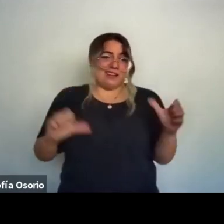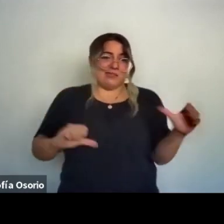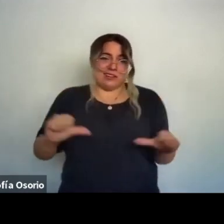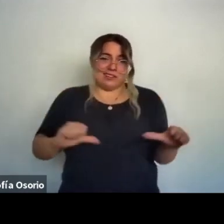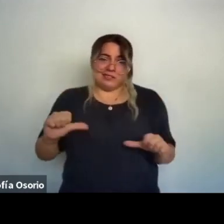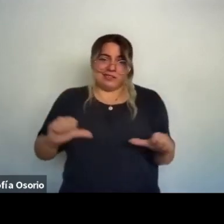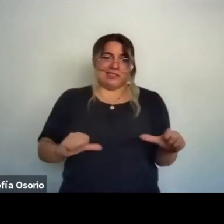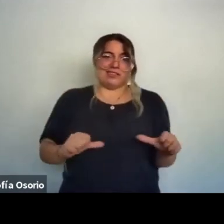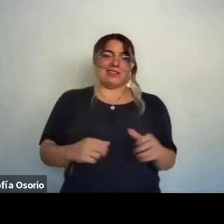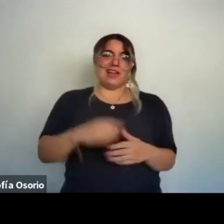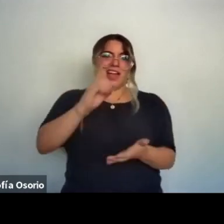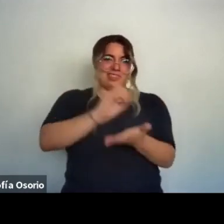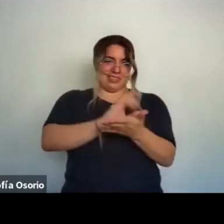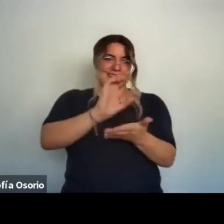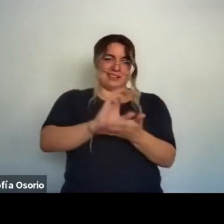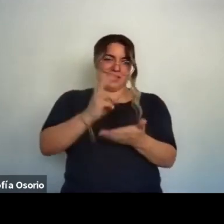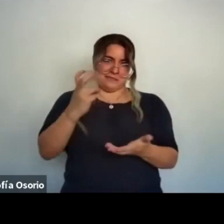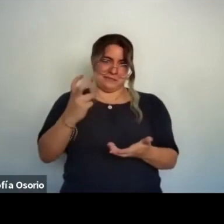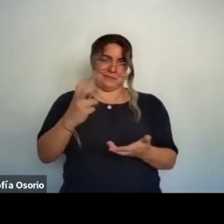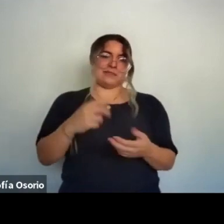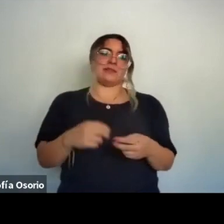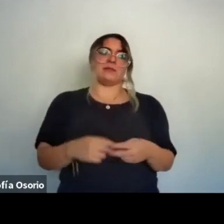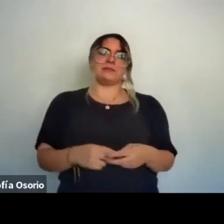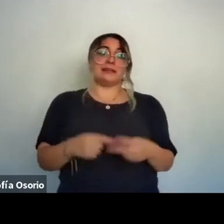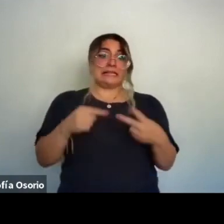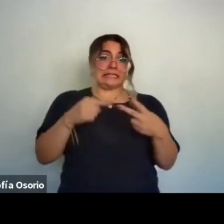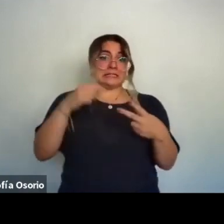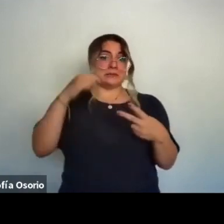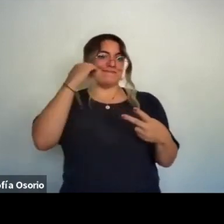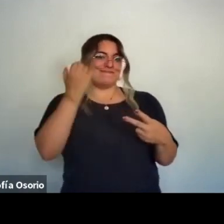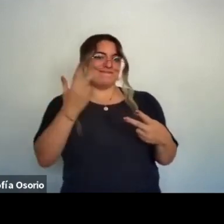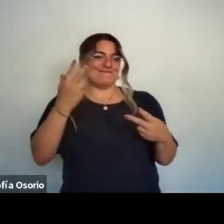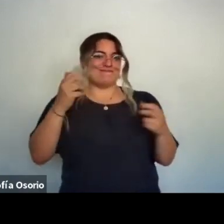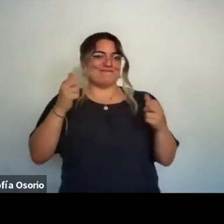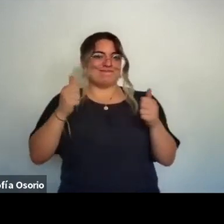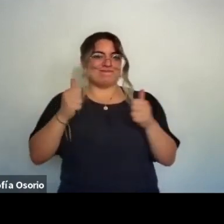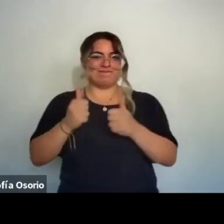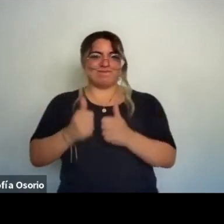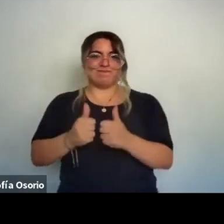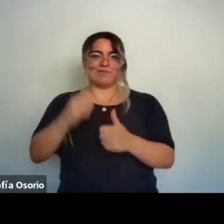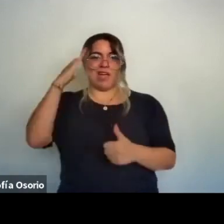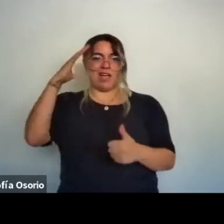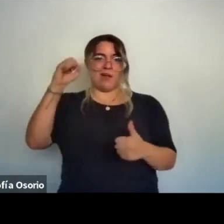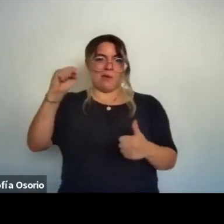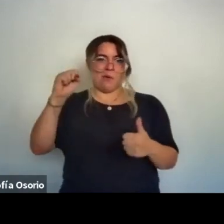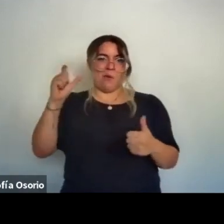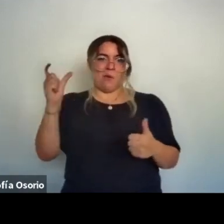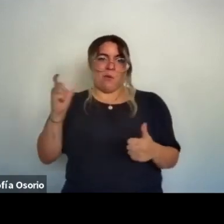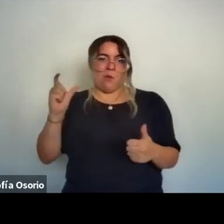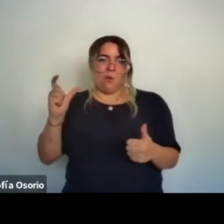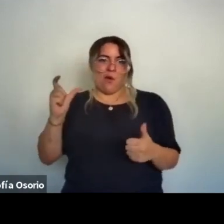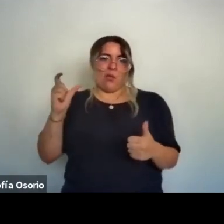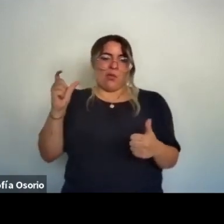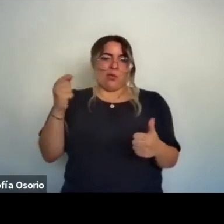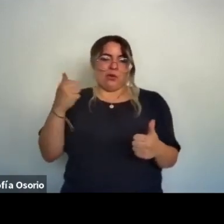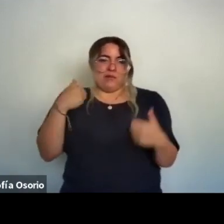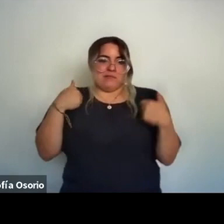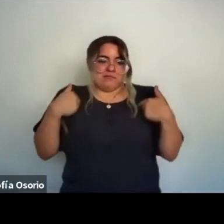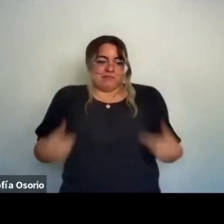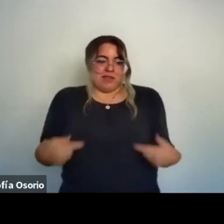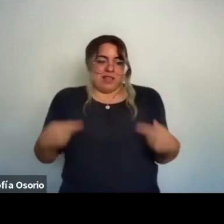a nivel de la persona. Quisiera que nos quedáramos con eso. Trastorno a nivel de la persona y anormalidades.